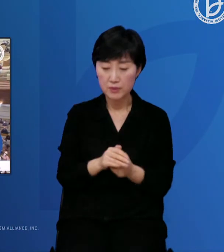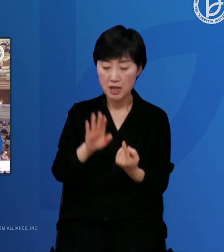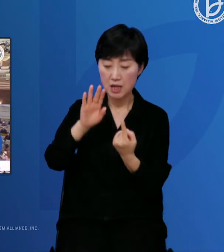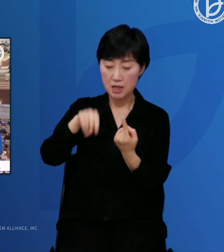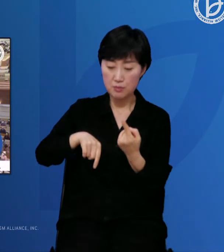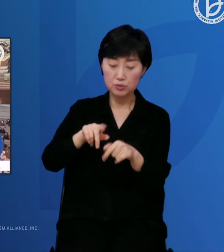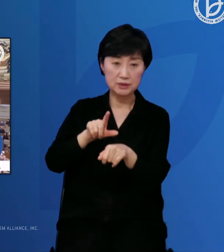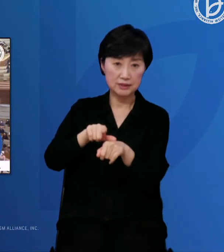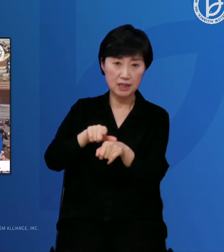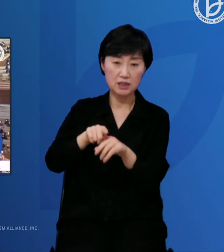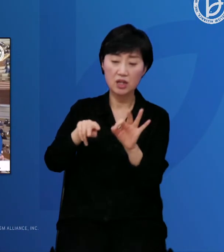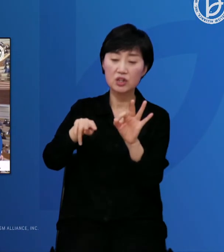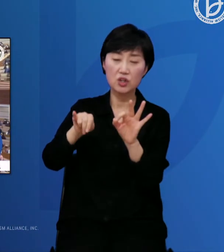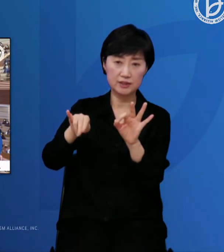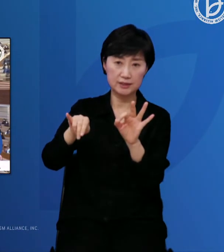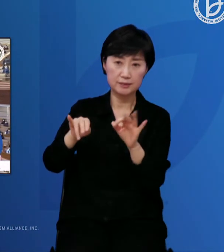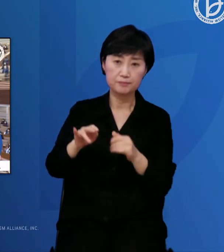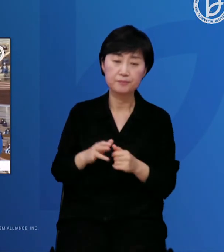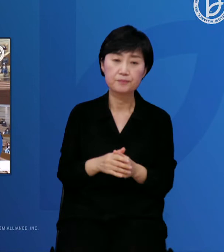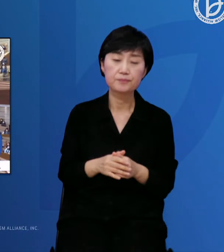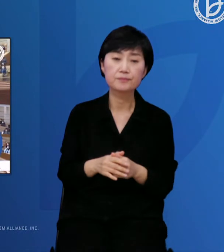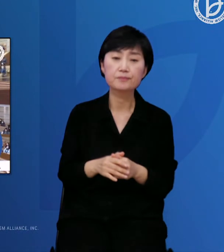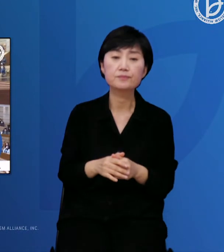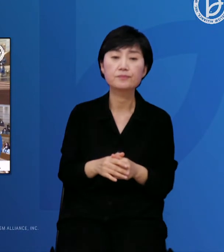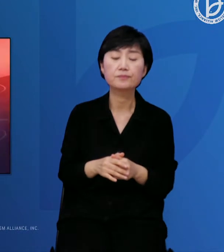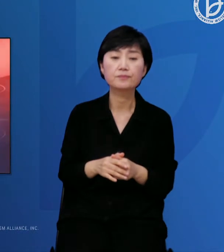예배 시간이 오전 10시로 앞당겨집니다.